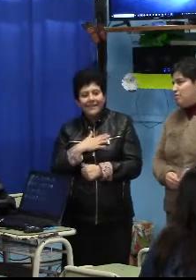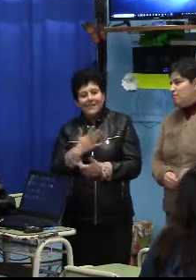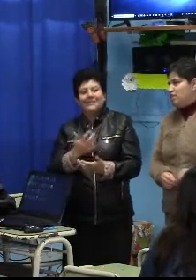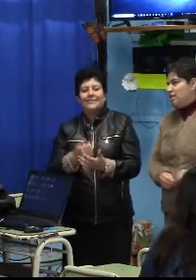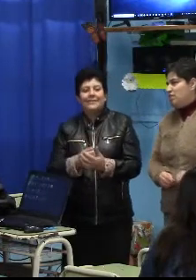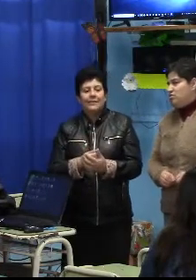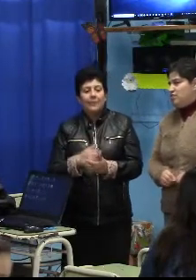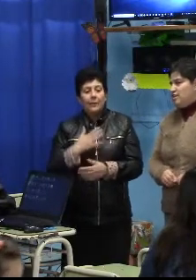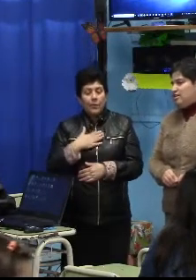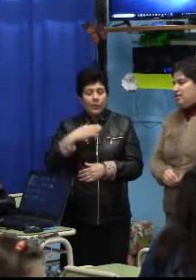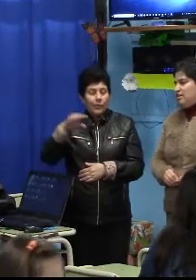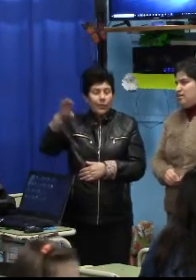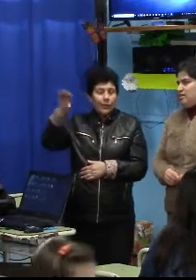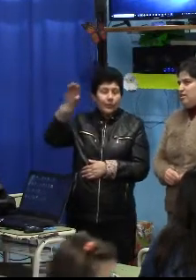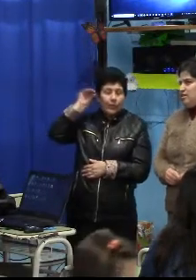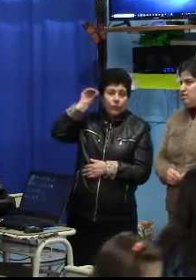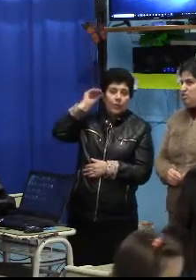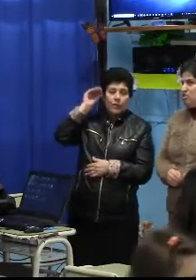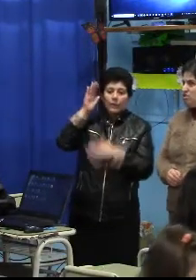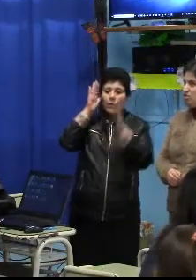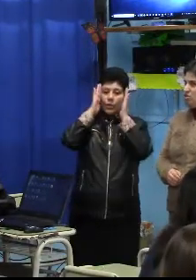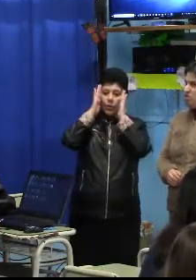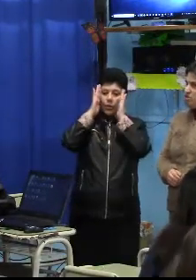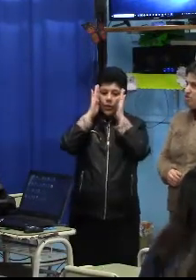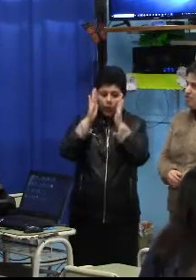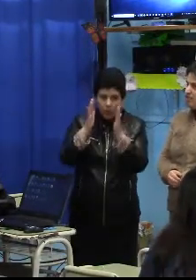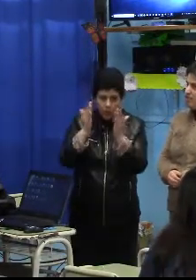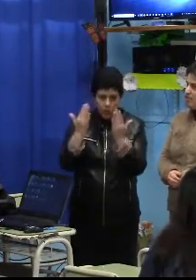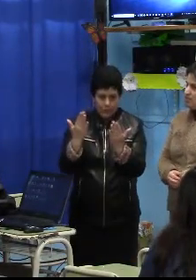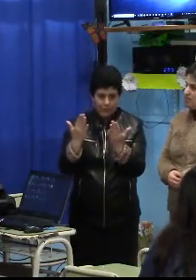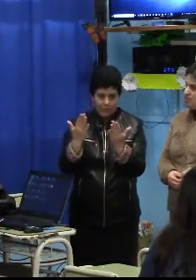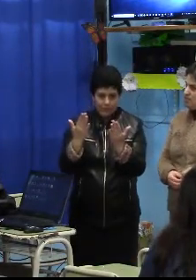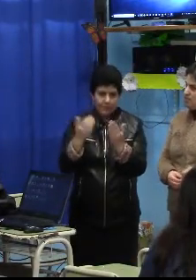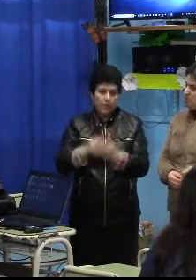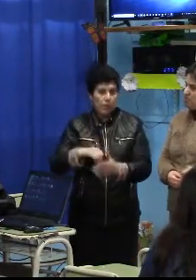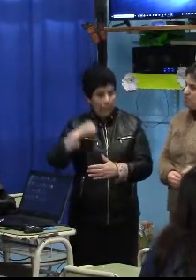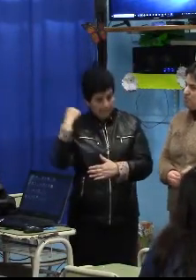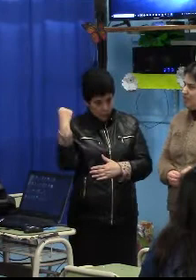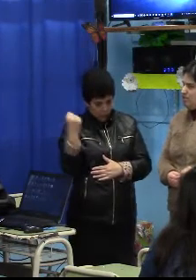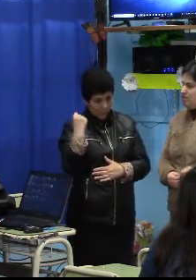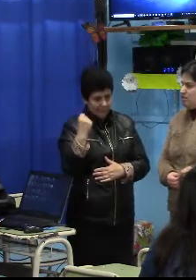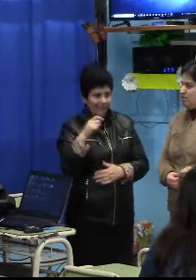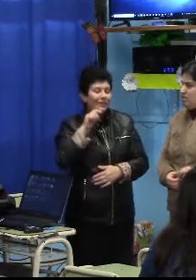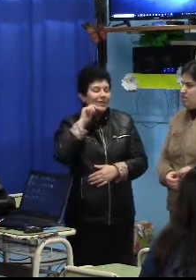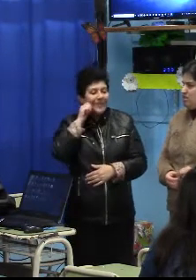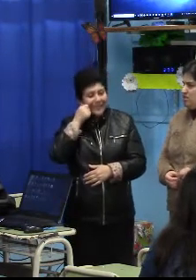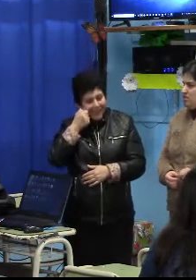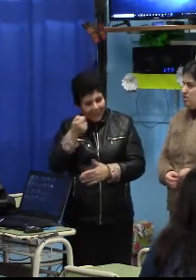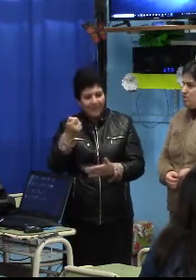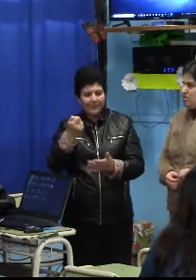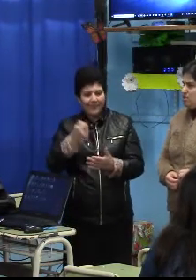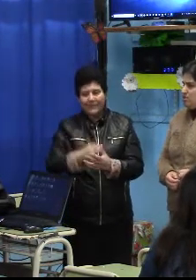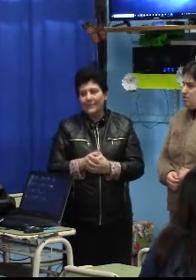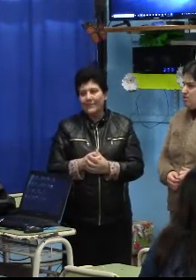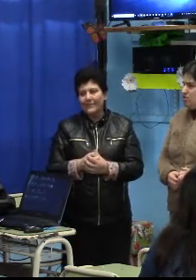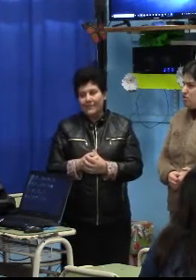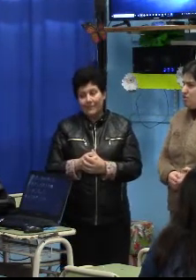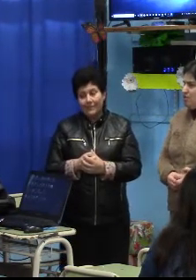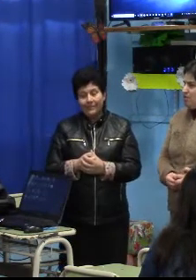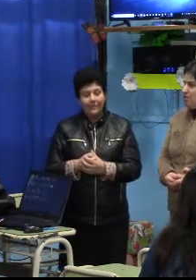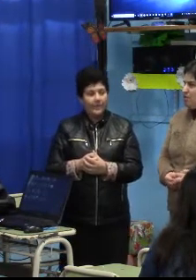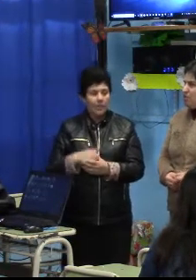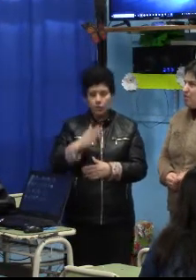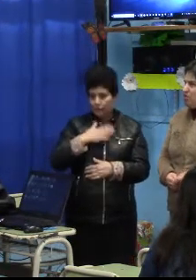entonces vos te podés consentir. Entonces todos esos detalles son muy lindos. Entonces,